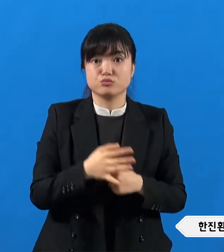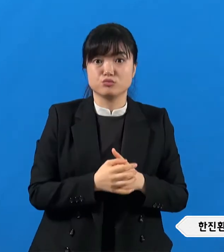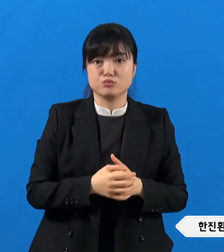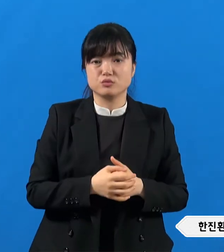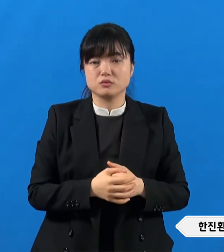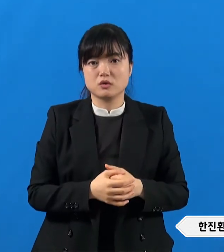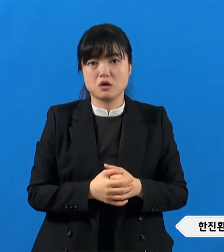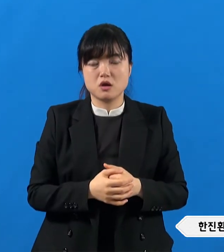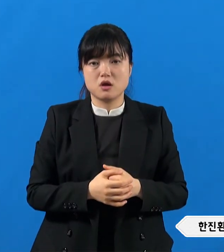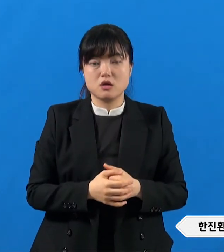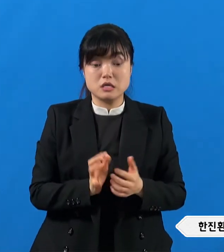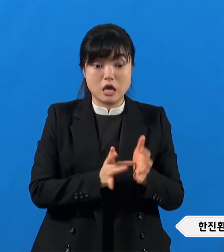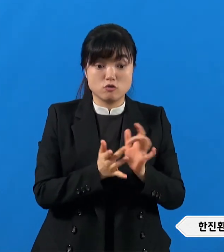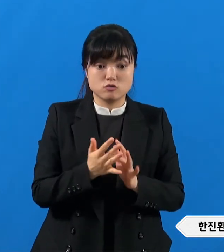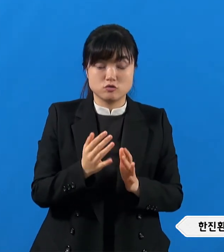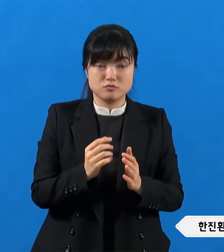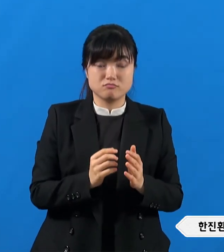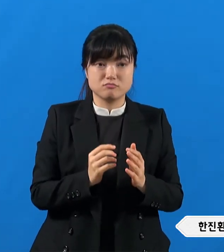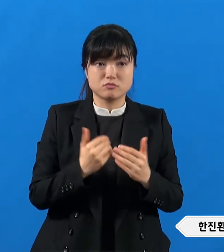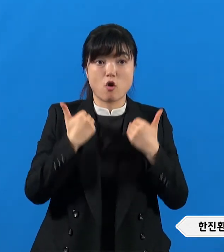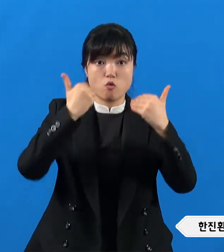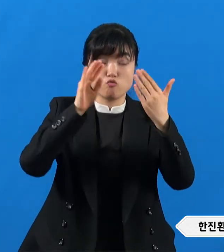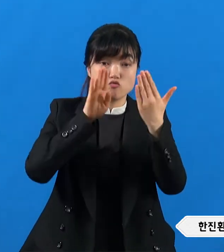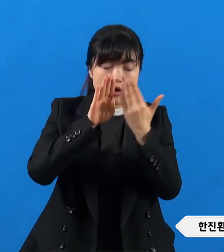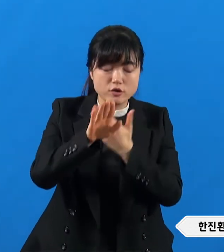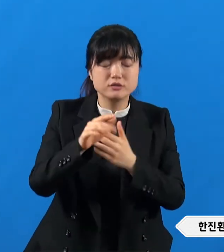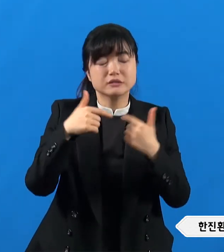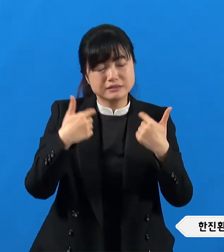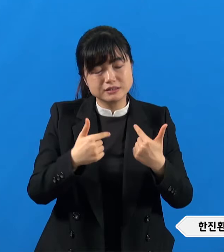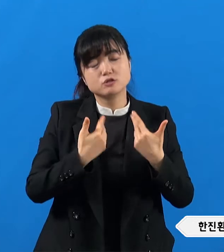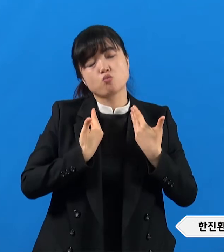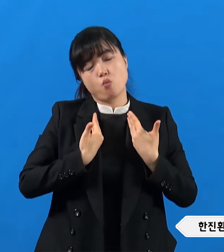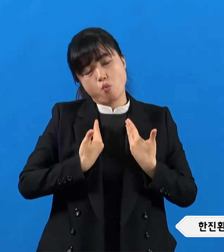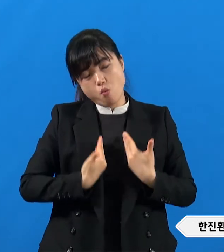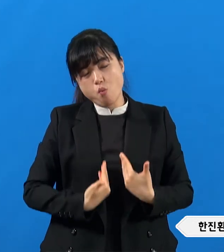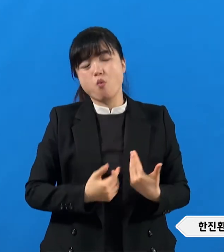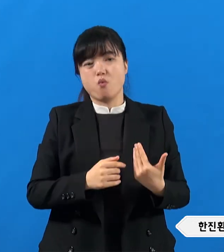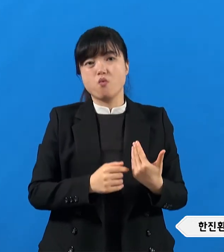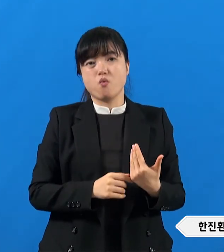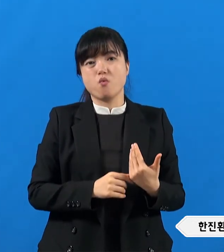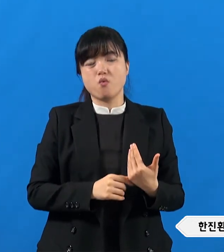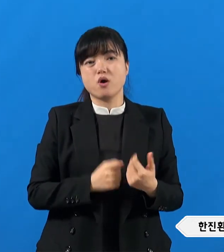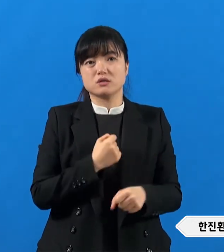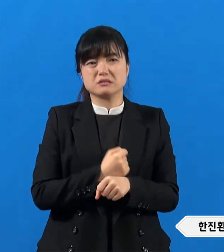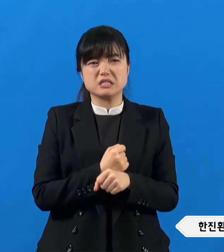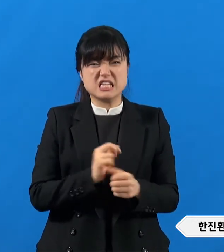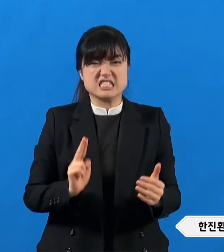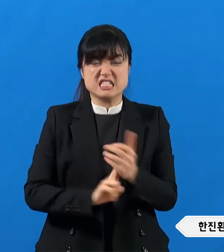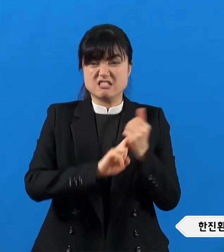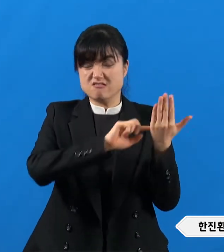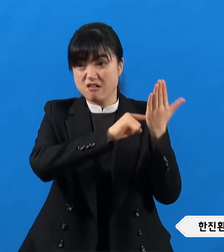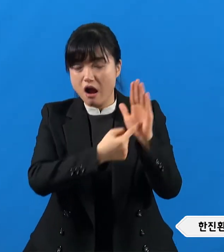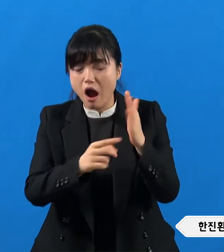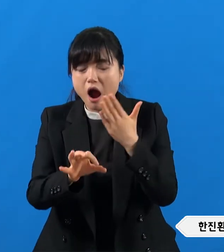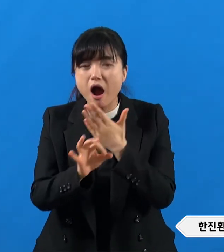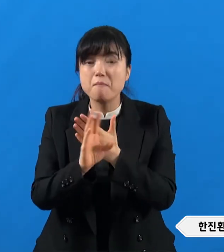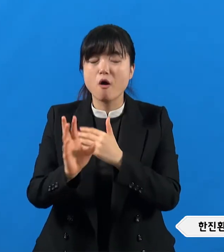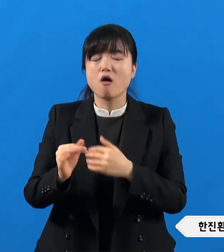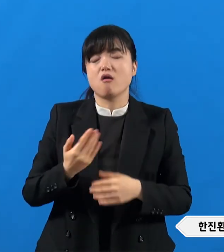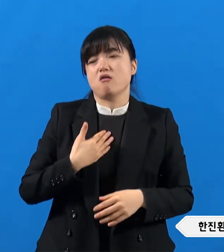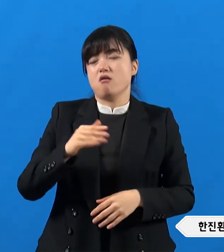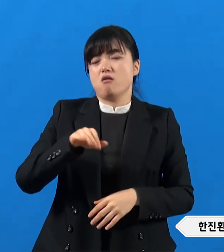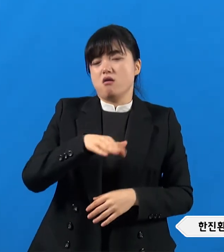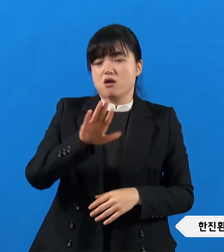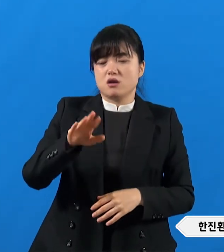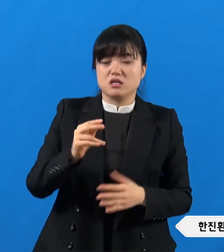공생애 중에도 예수님은 늘 감추어져 계셨습니다. 기적을 보고 사람들이 몰려들면 예수님은 오히려